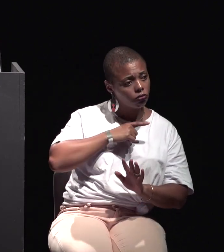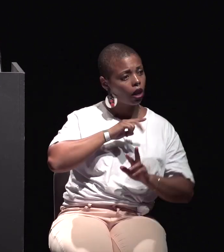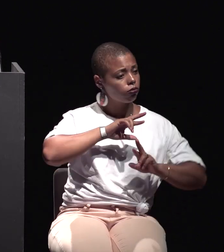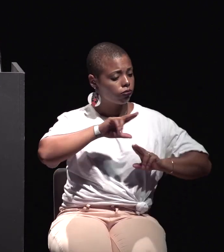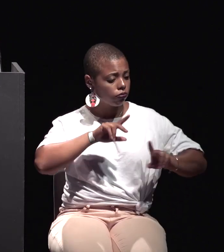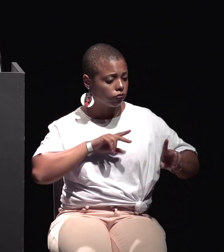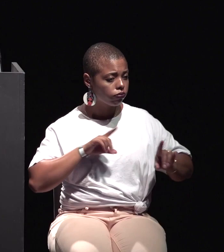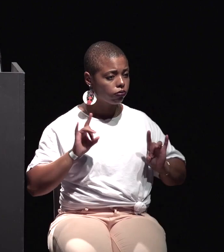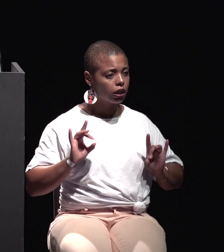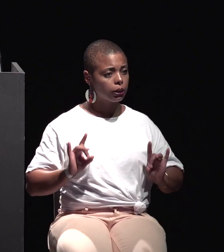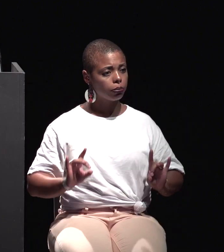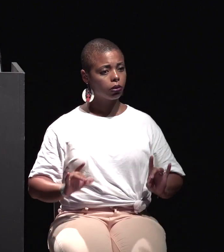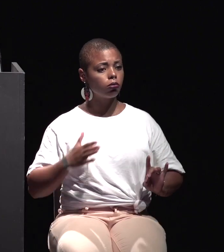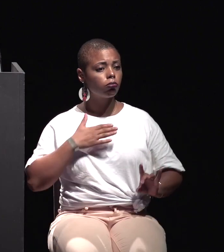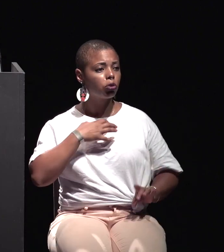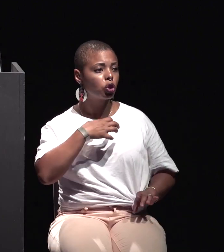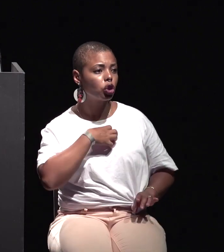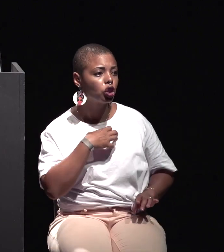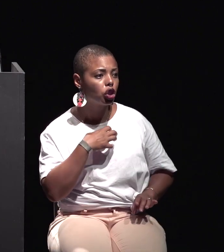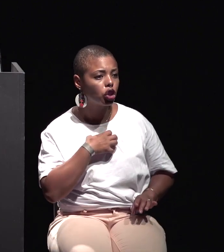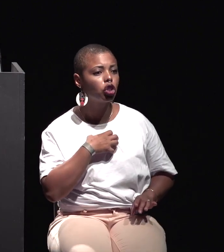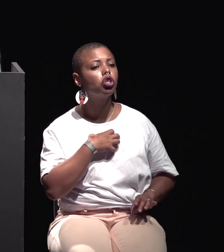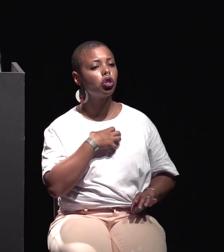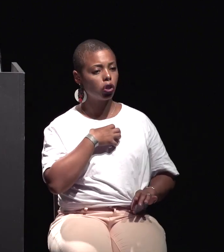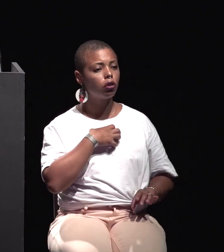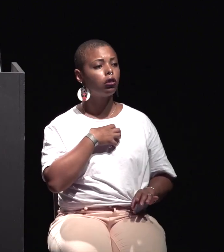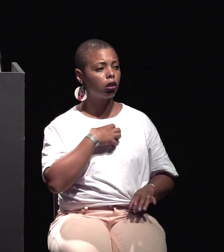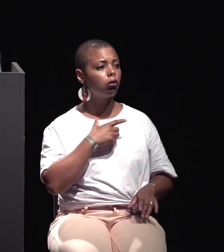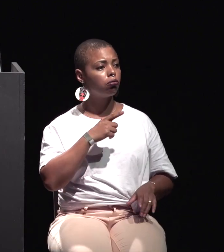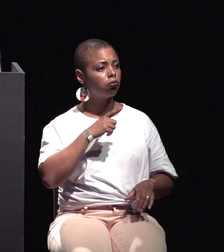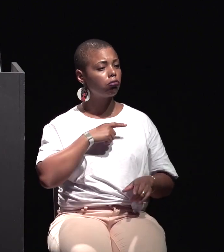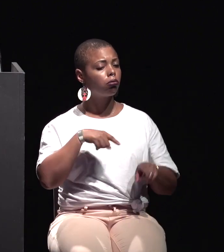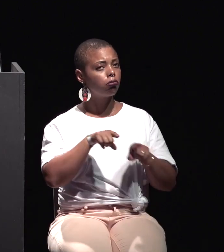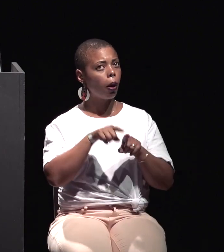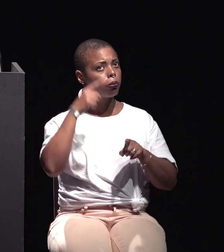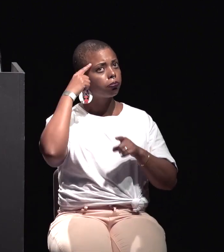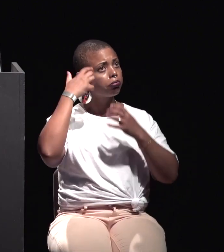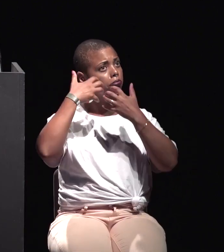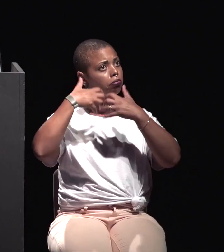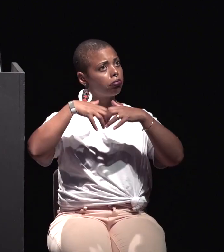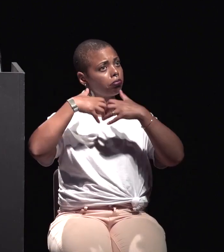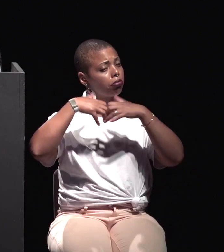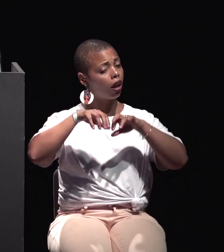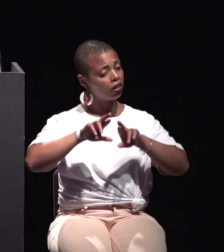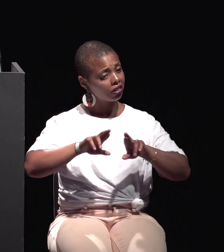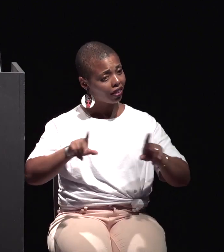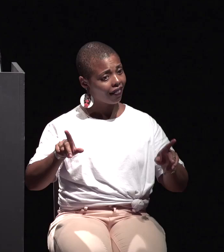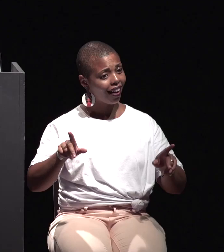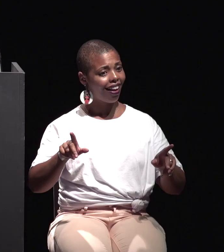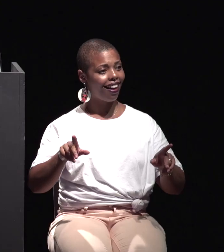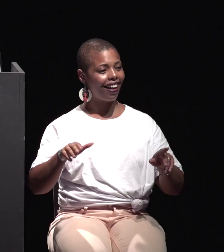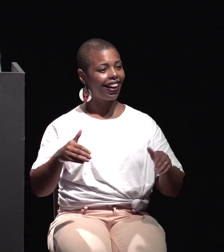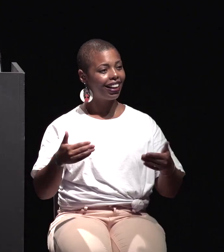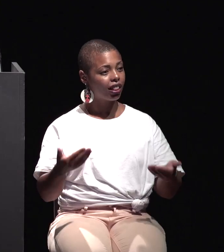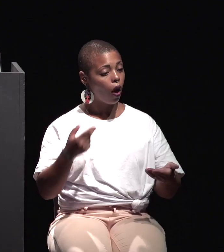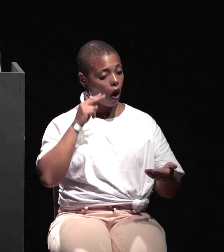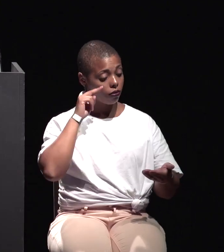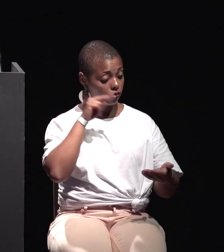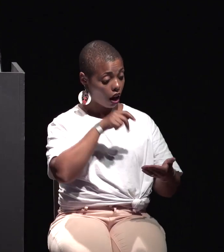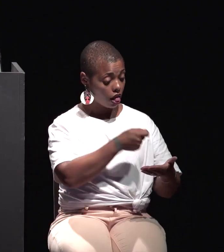pertencimentos diferentes, atravessamentos diferentes, e isso estará discutido no